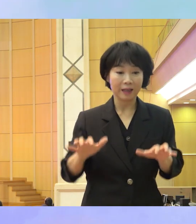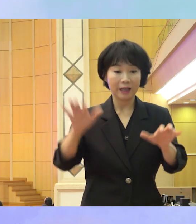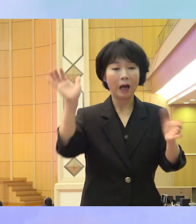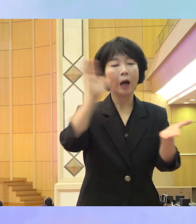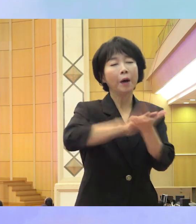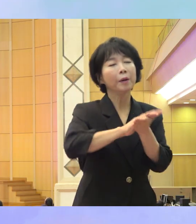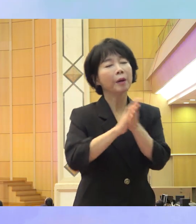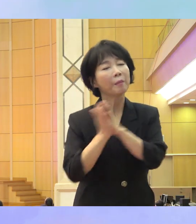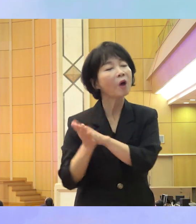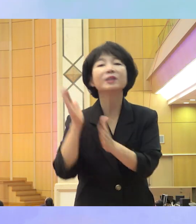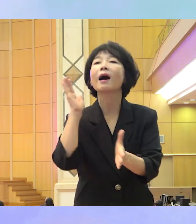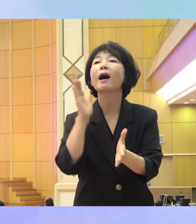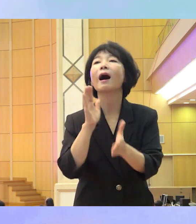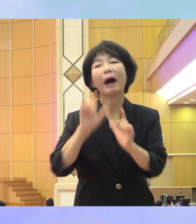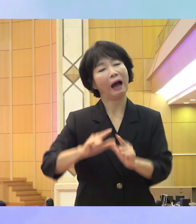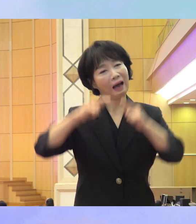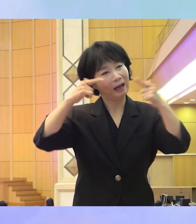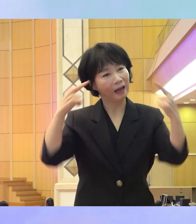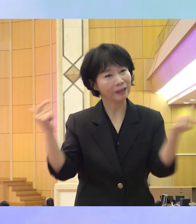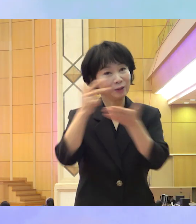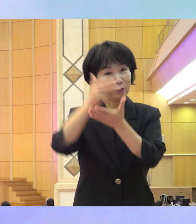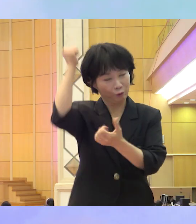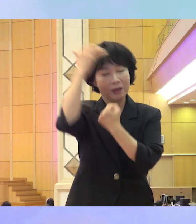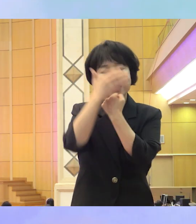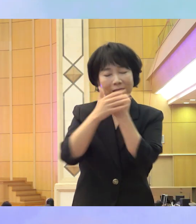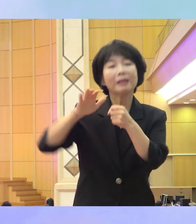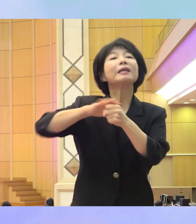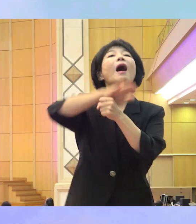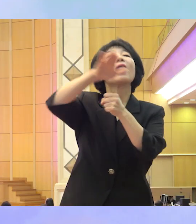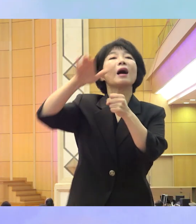변치 않는 주님의 사랑과